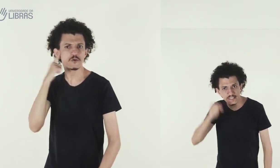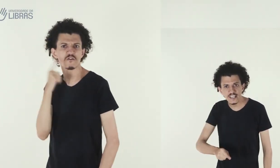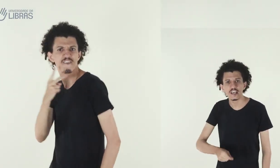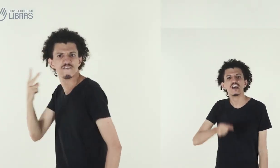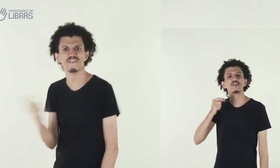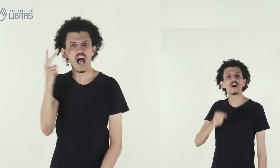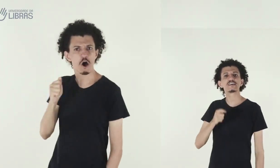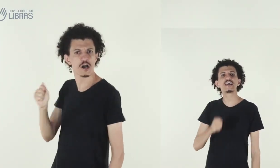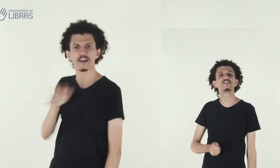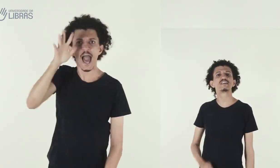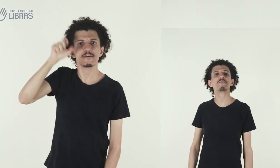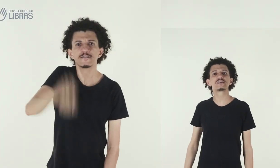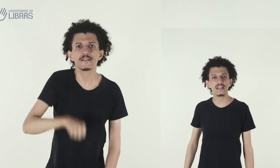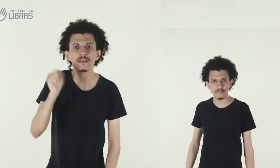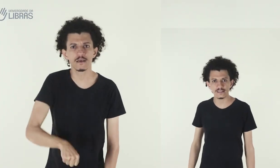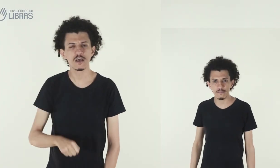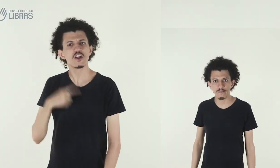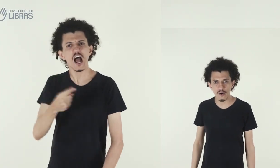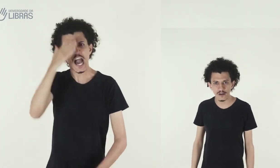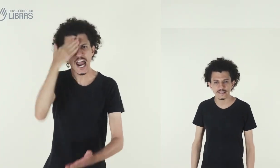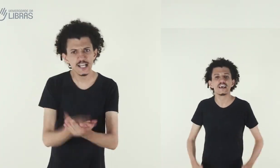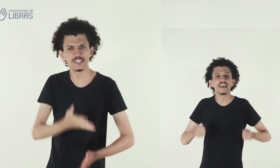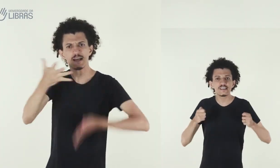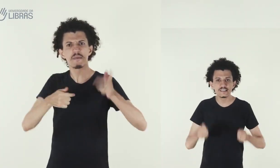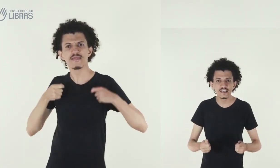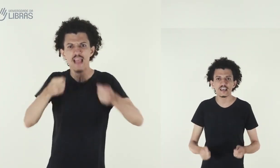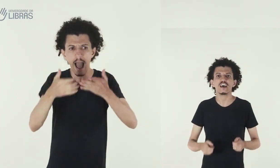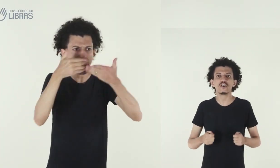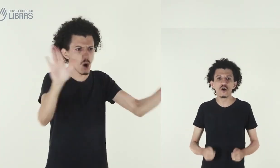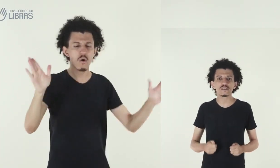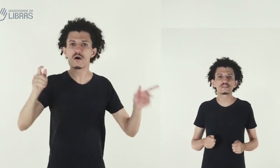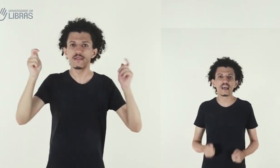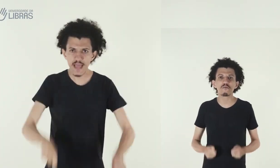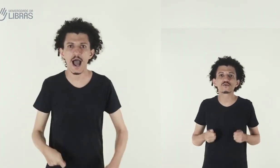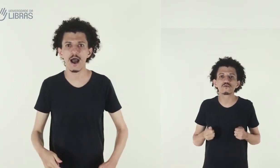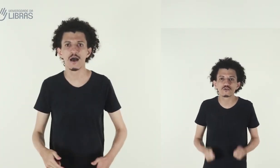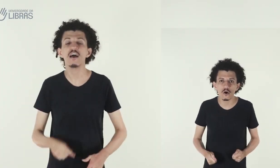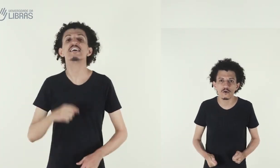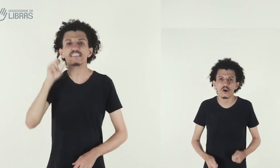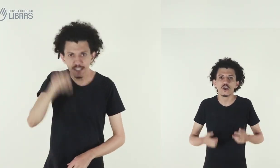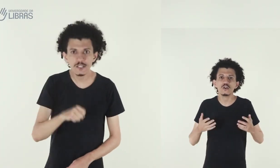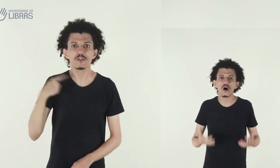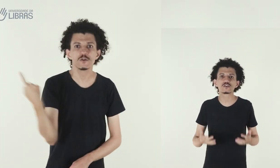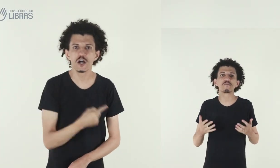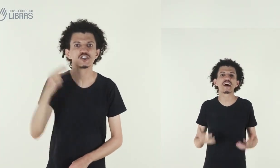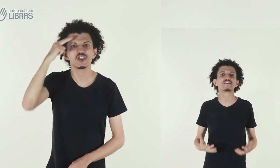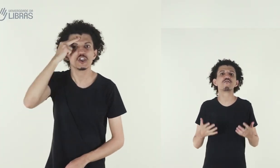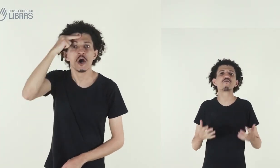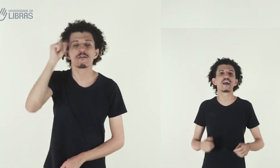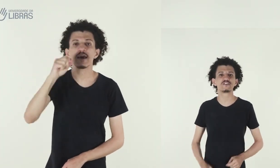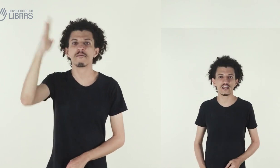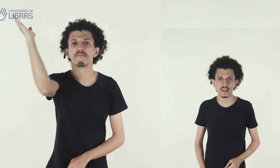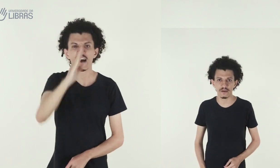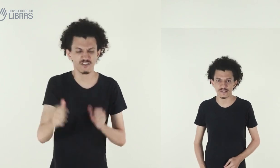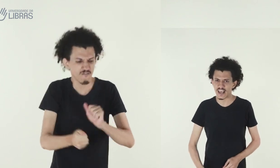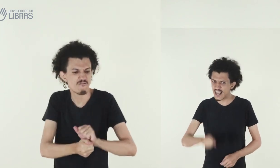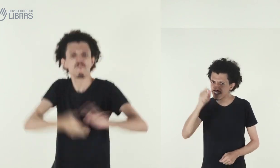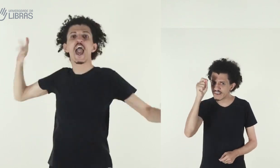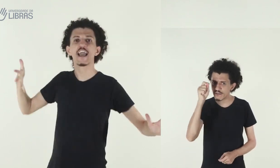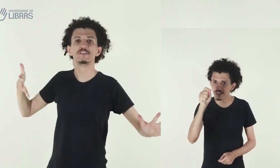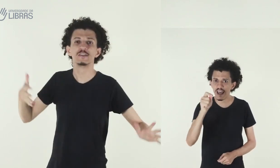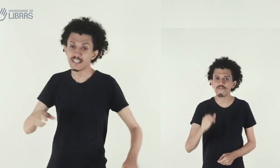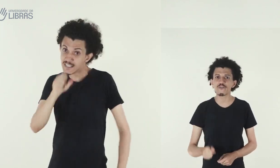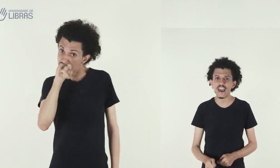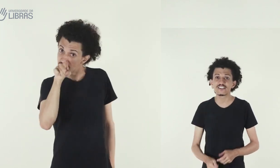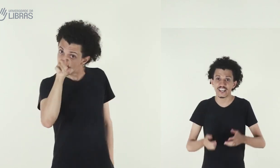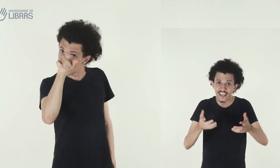importam. Sim, nós acreditamos que Libras abre portas. E sim, nós temos um sonho, nosso Brasil fluente em Libras. E